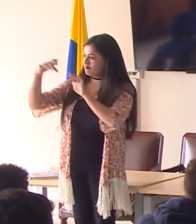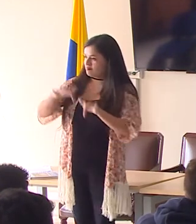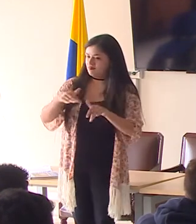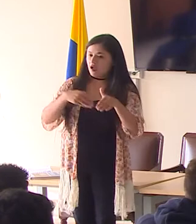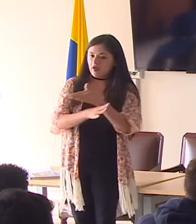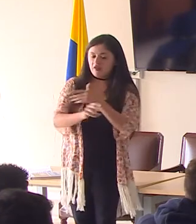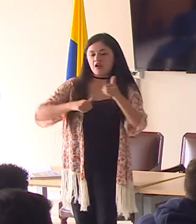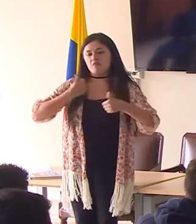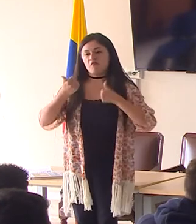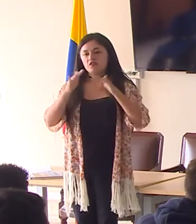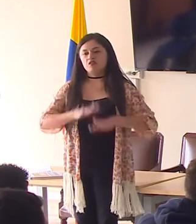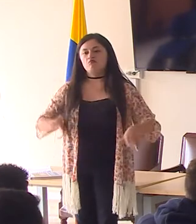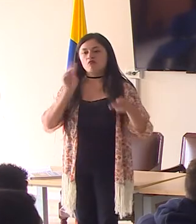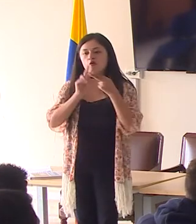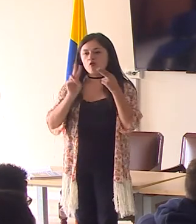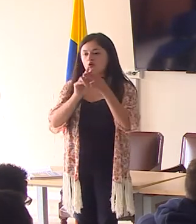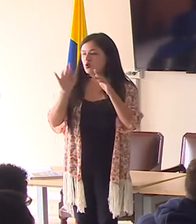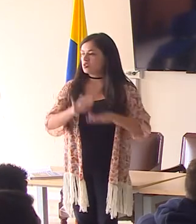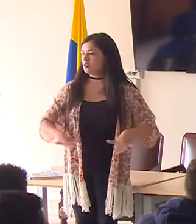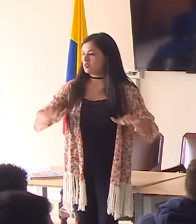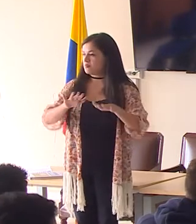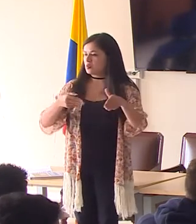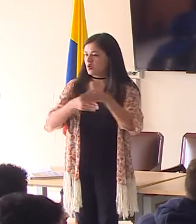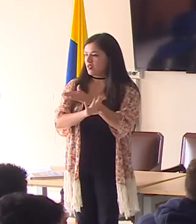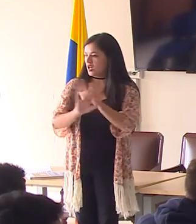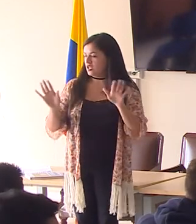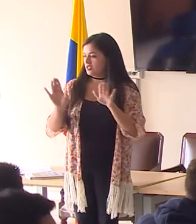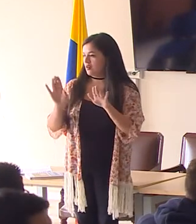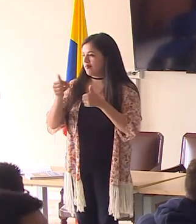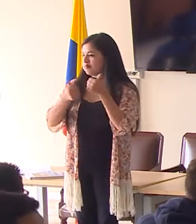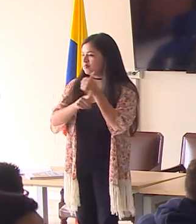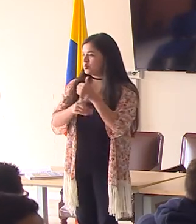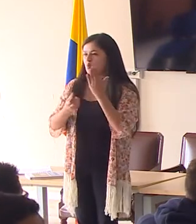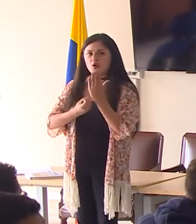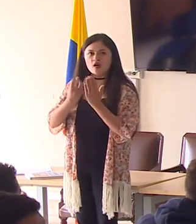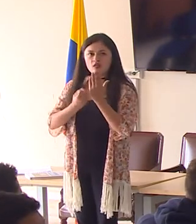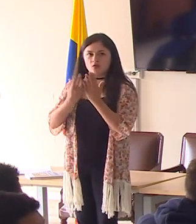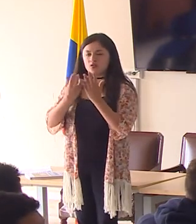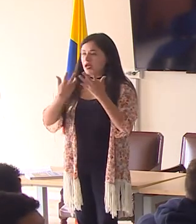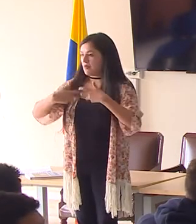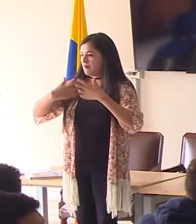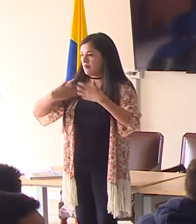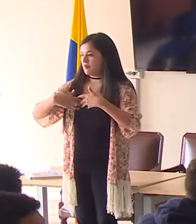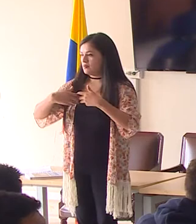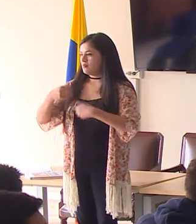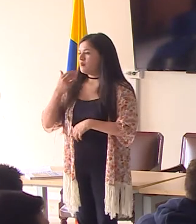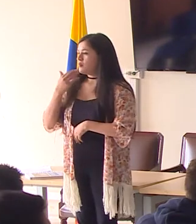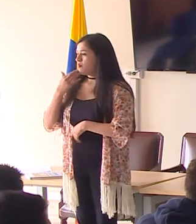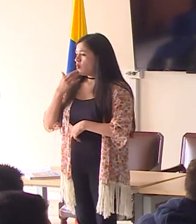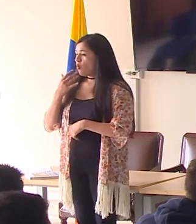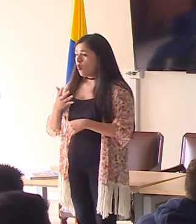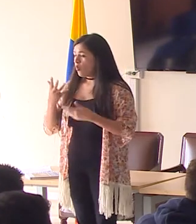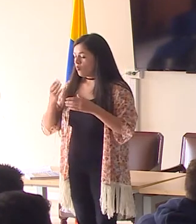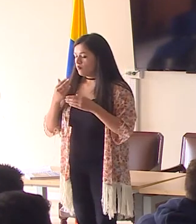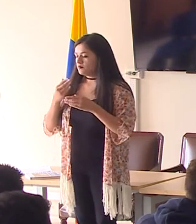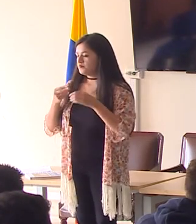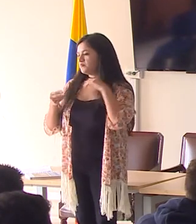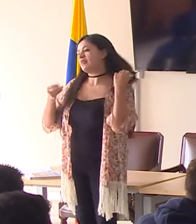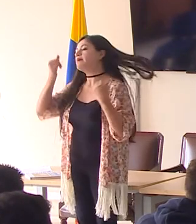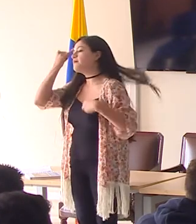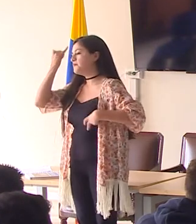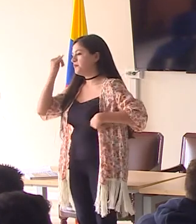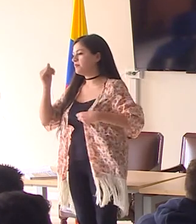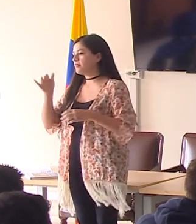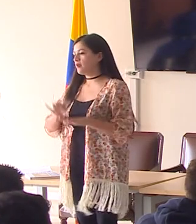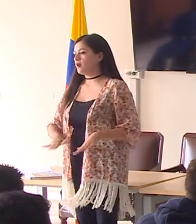territorio entonces por ejemplo esos esos temas estos son industrias que normalmente son muy excluyentes a las del turismo y todo el tema de seguridad